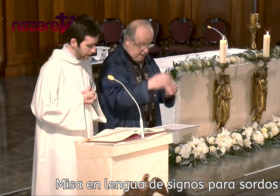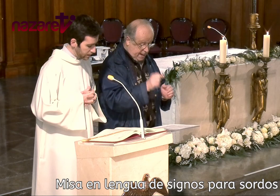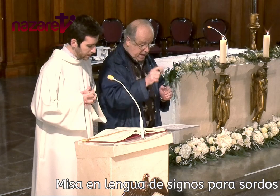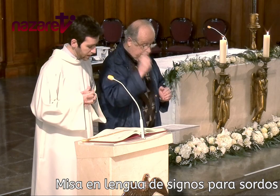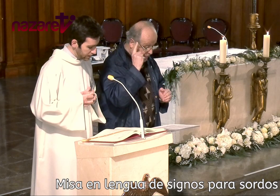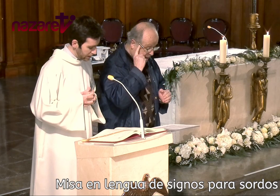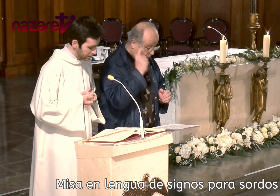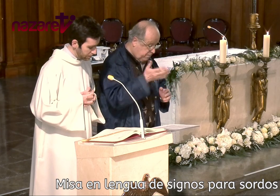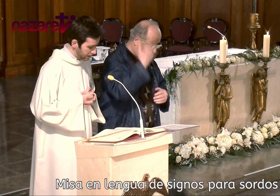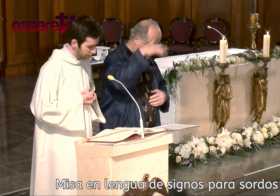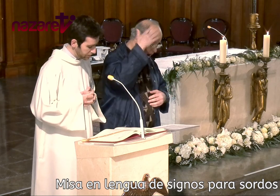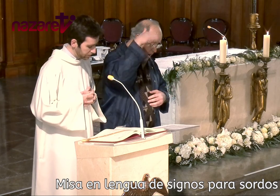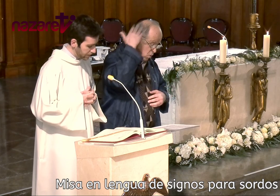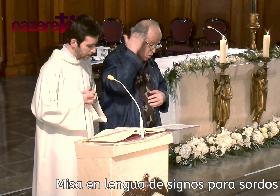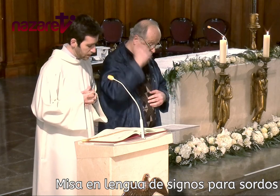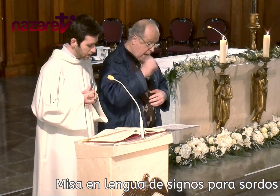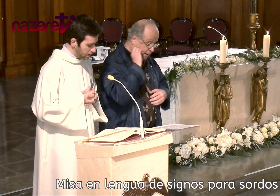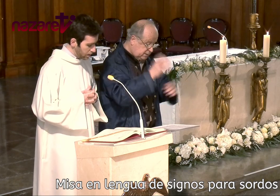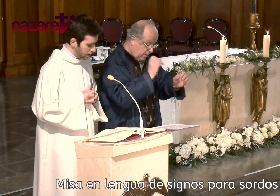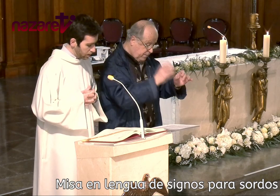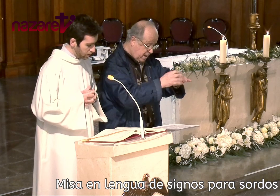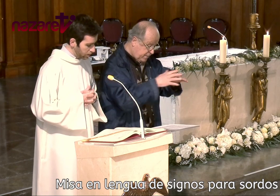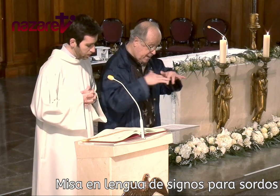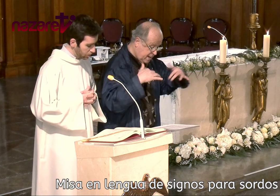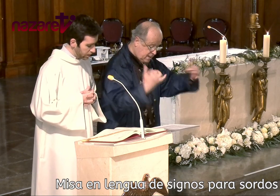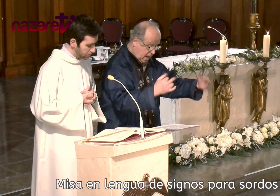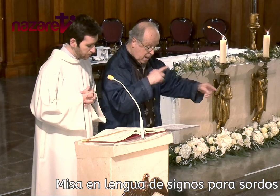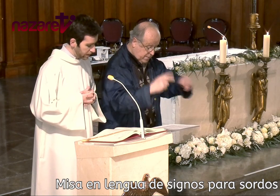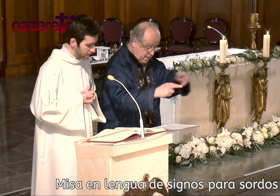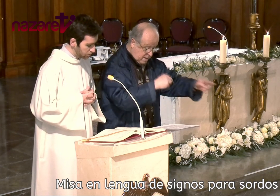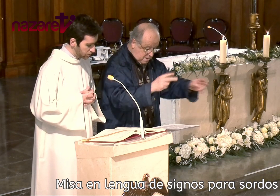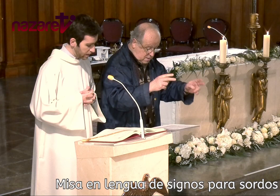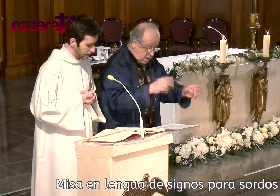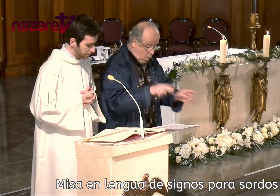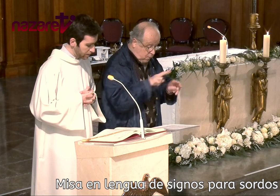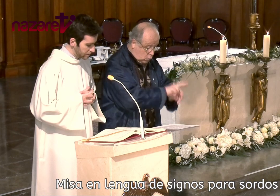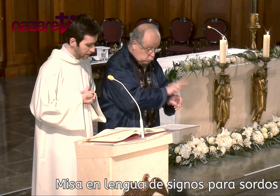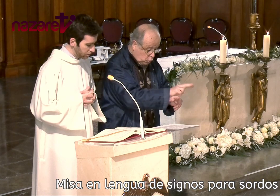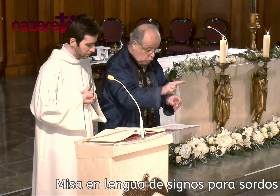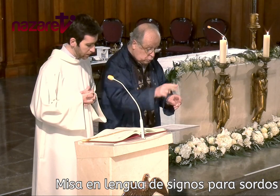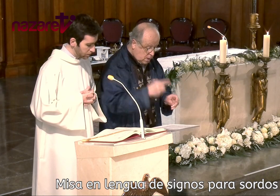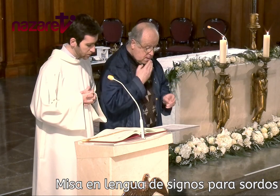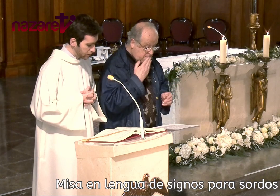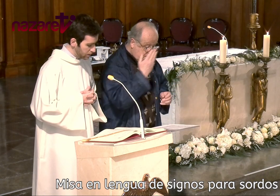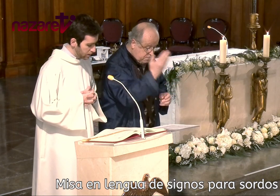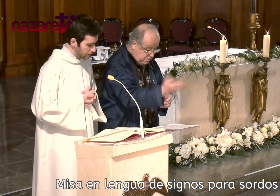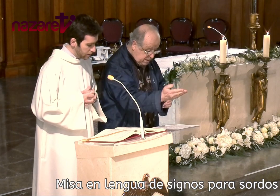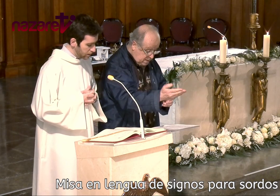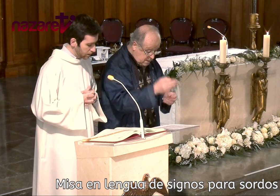día de la asamblea no quiero volver a escuchar la voz del señor mi dios ni